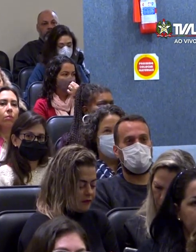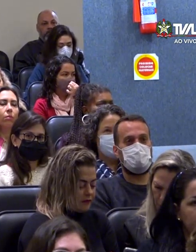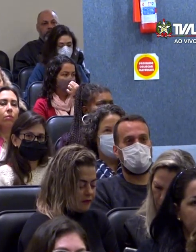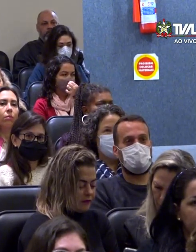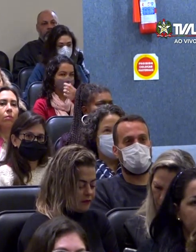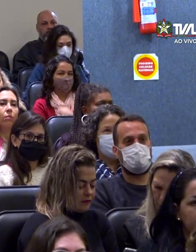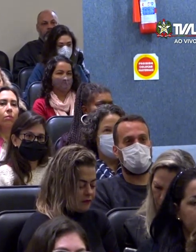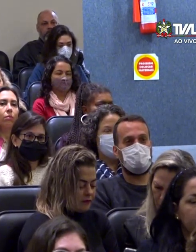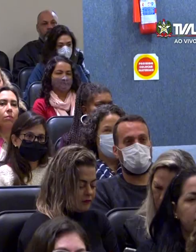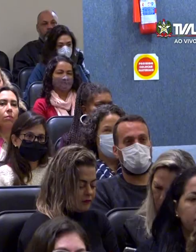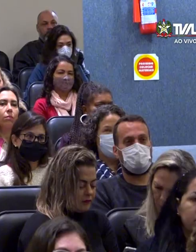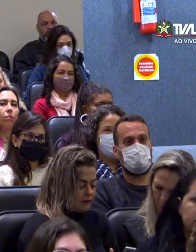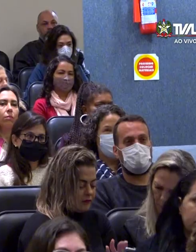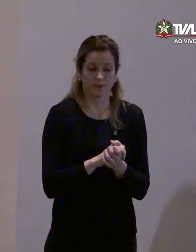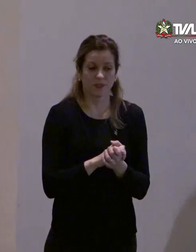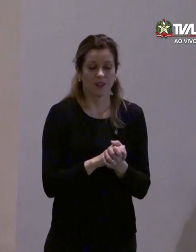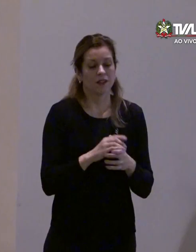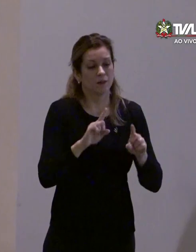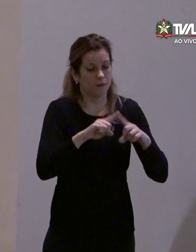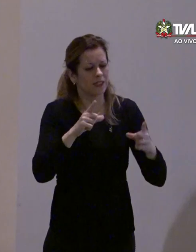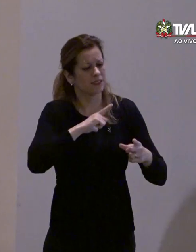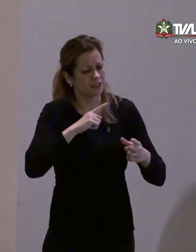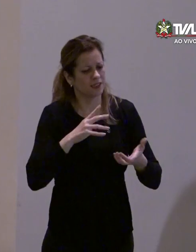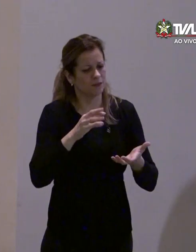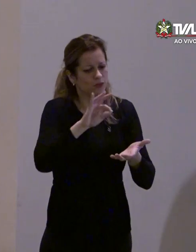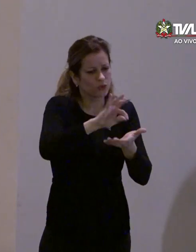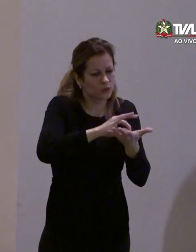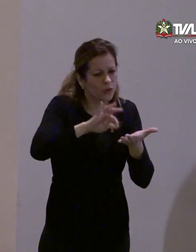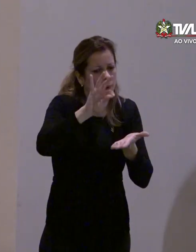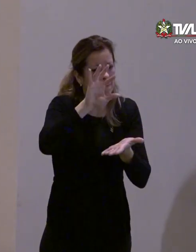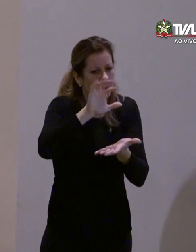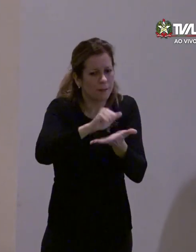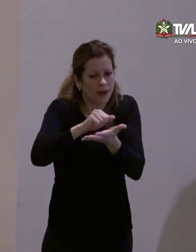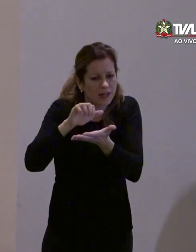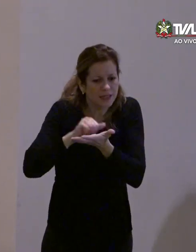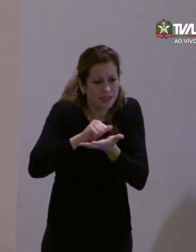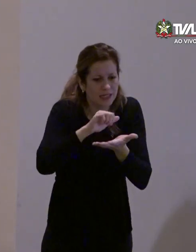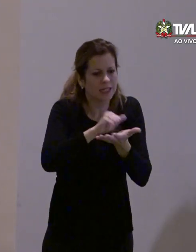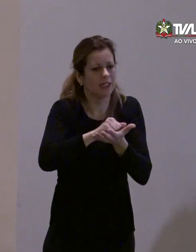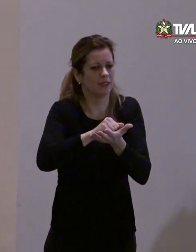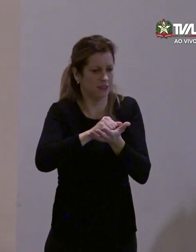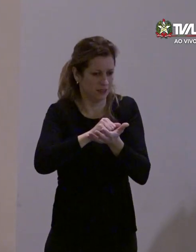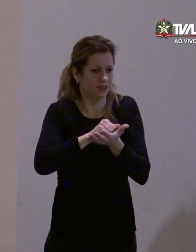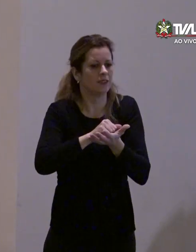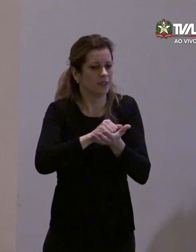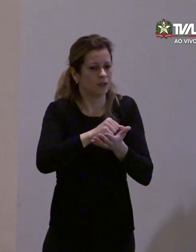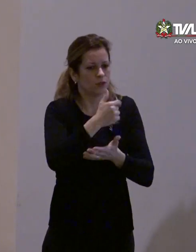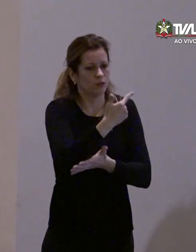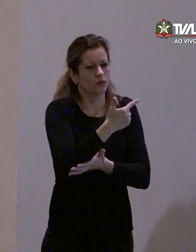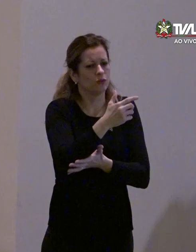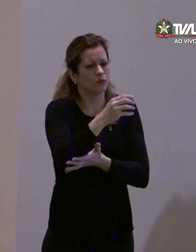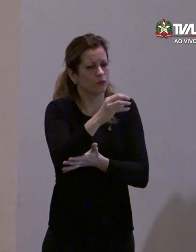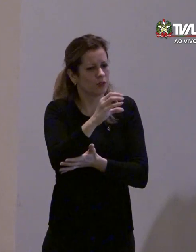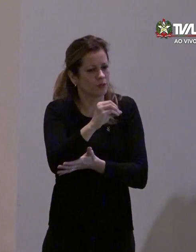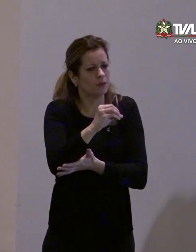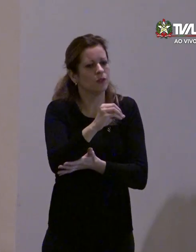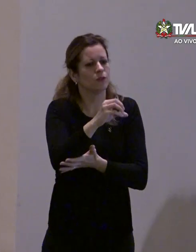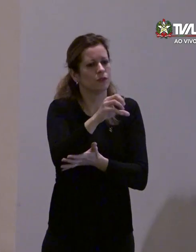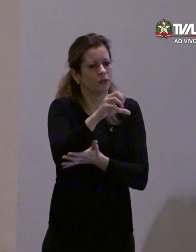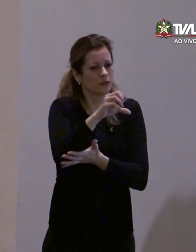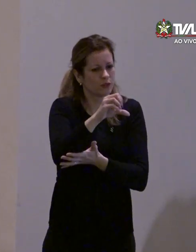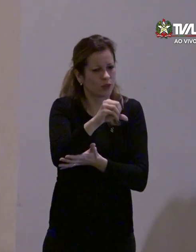1500 matrículas já efetivados e nós temos duas mil e novecentos novas